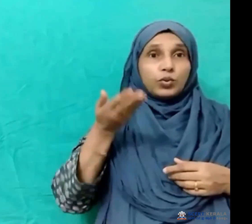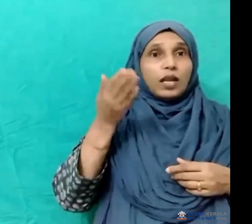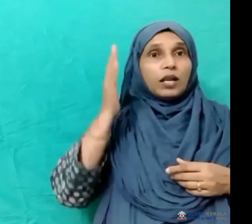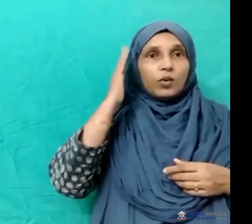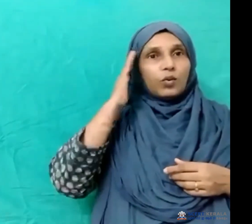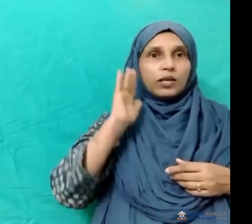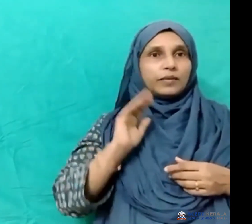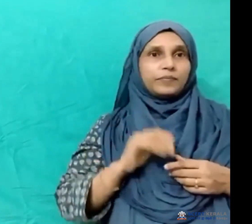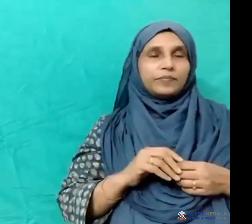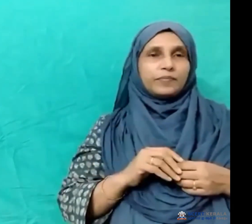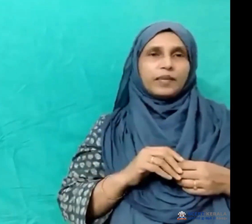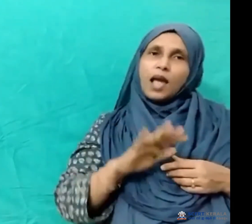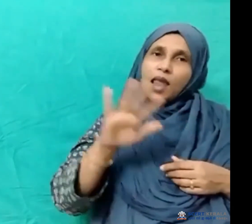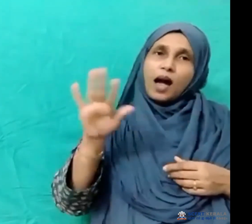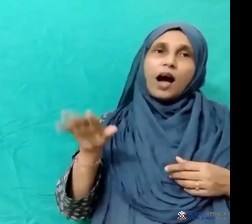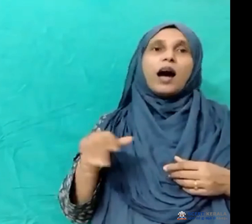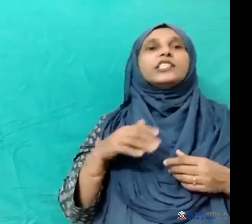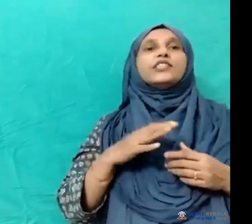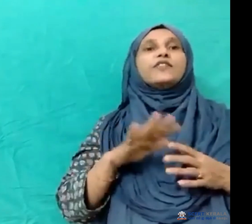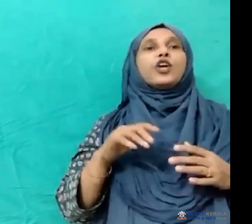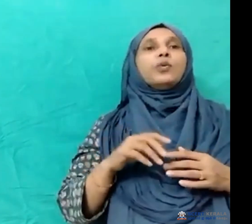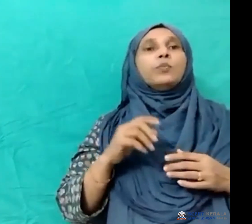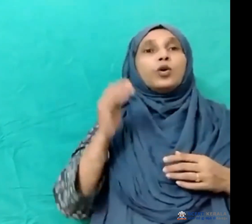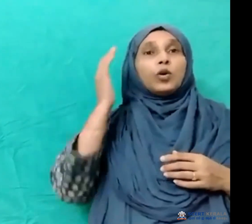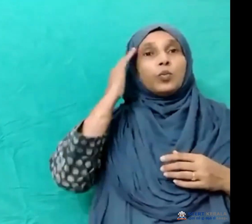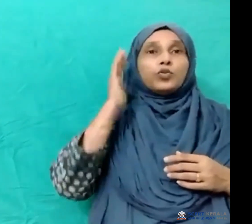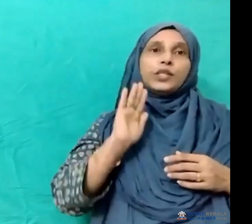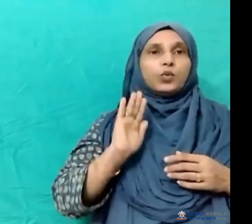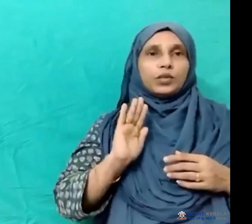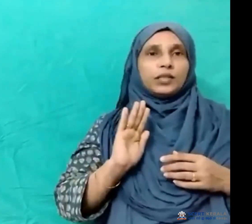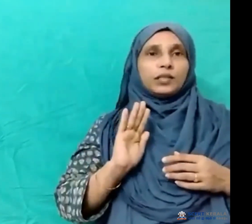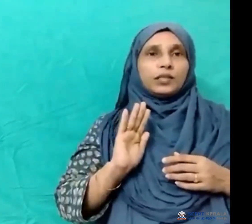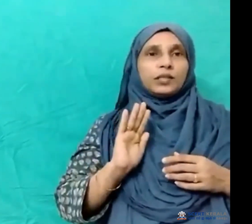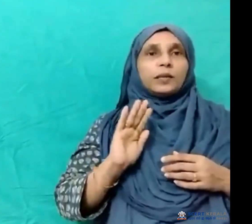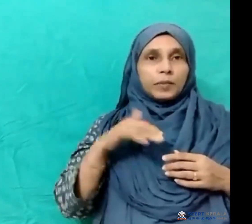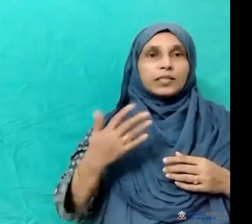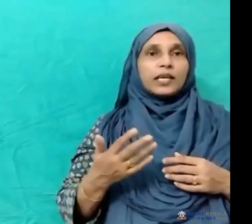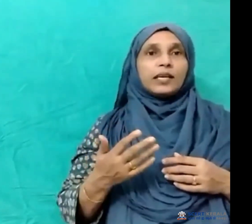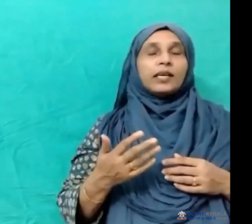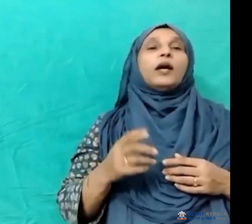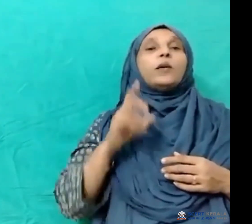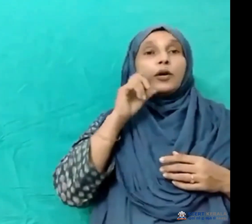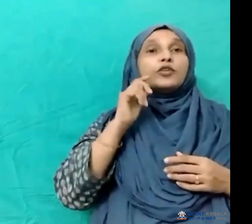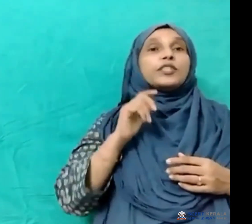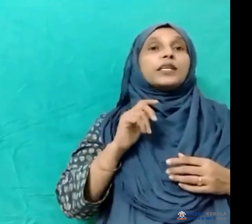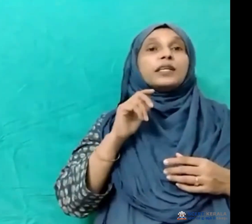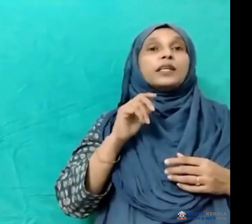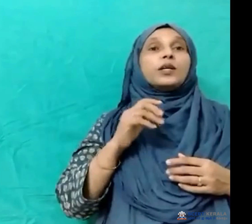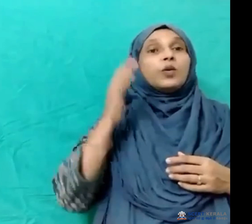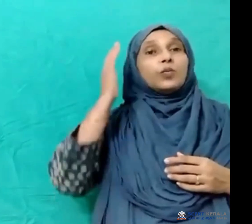കൂടുതൽ ഉള്ളത്. എല്ലാ ജീവികൾക്കും ബുദ്ധി ഉണ്ട്, പക്ഷെ മനുഷ്യന്